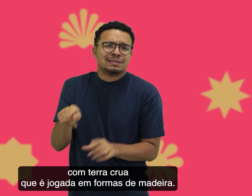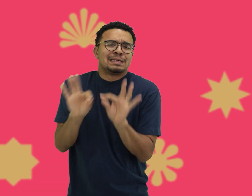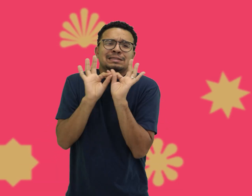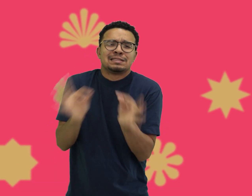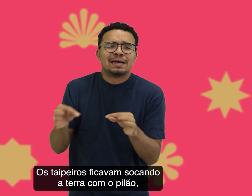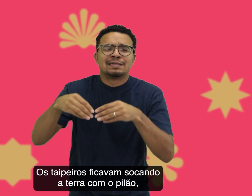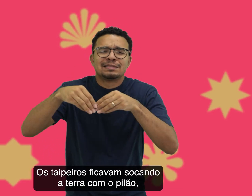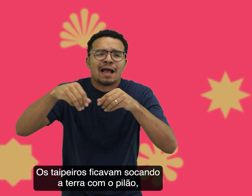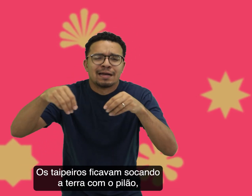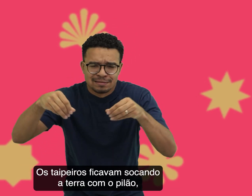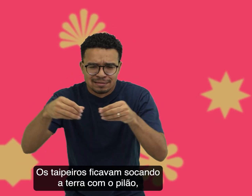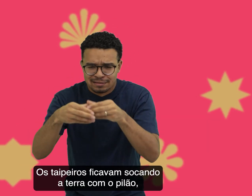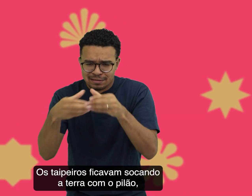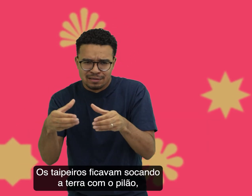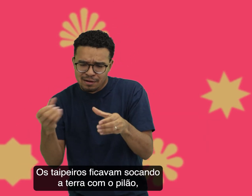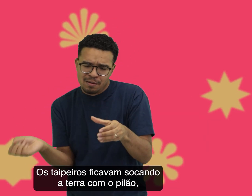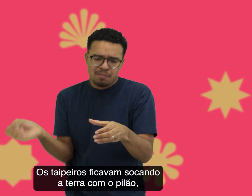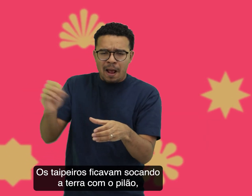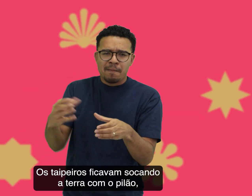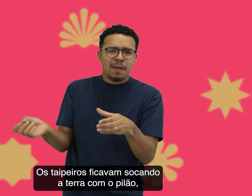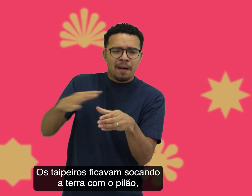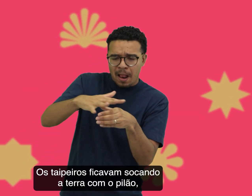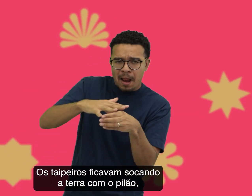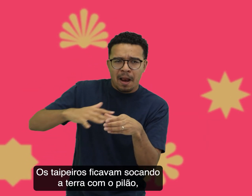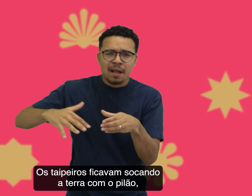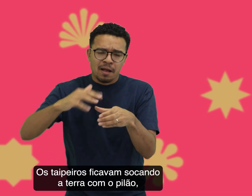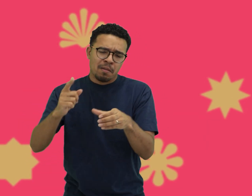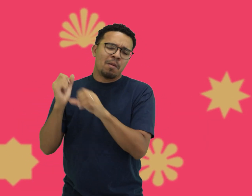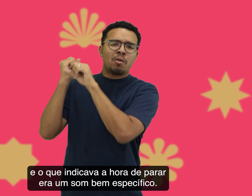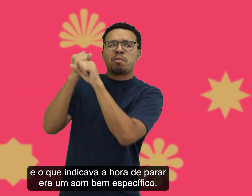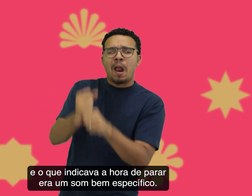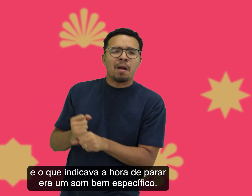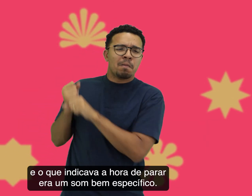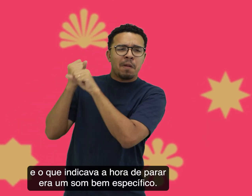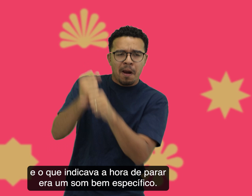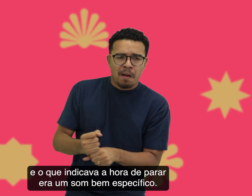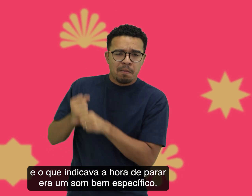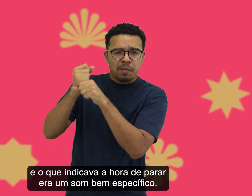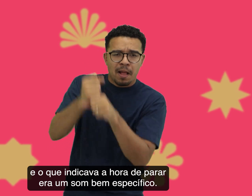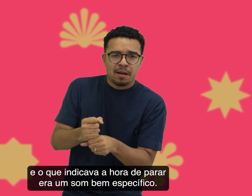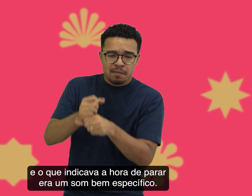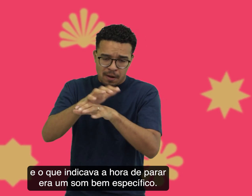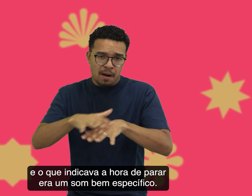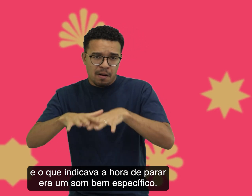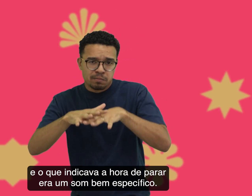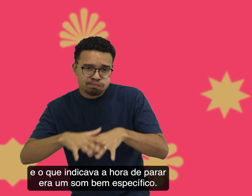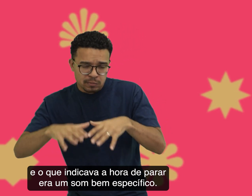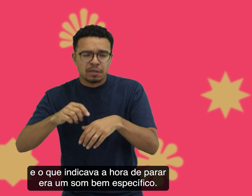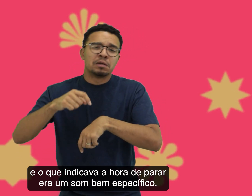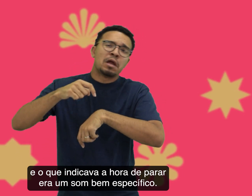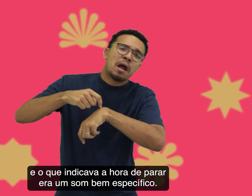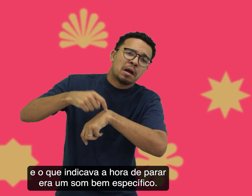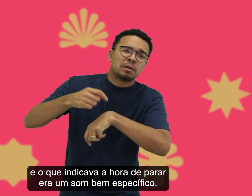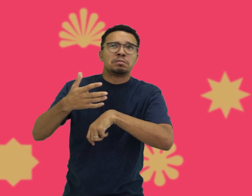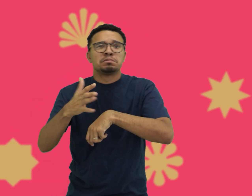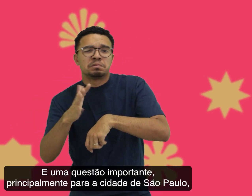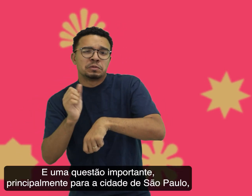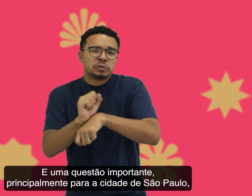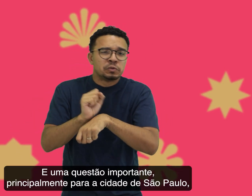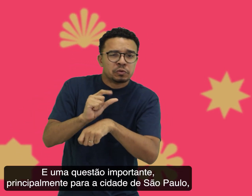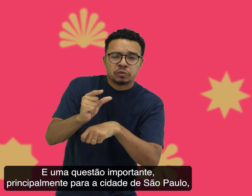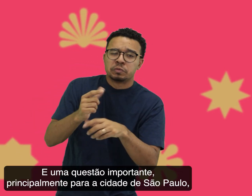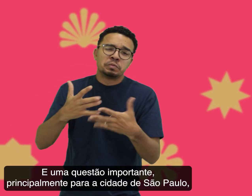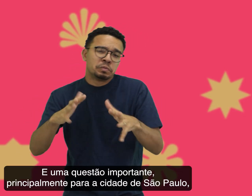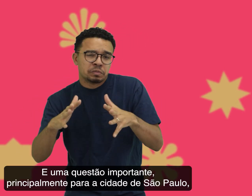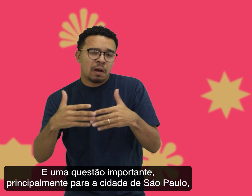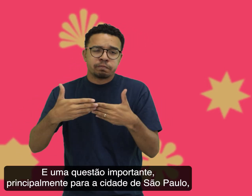em formas de madeira. Os taipeiros ficavam socando a terra com o pilão e o que indicava a hora de parar era um som bem